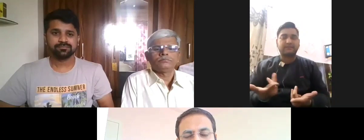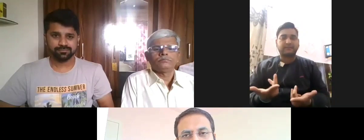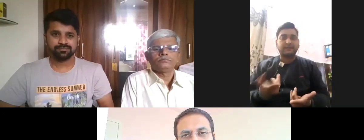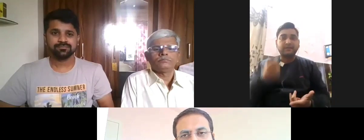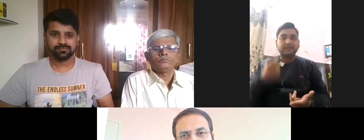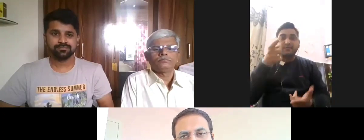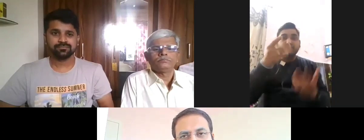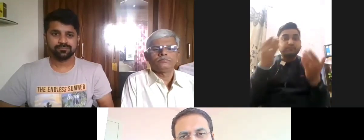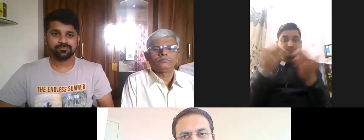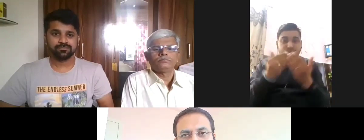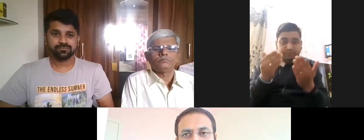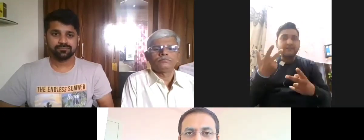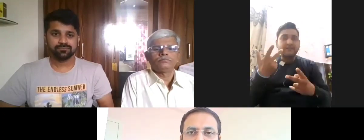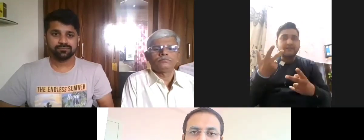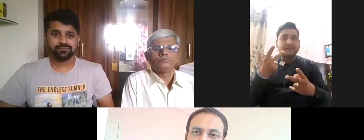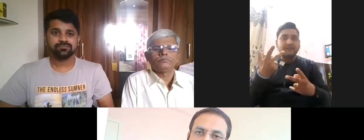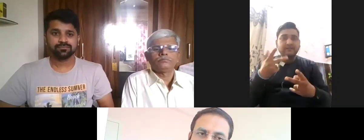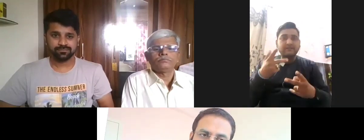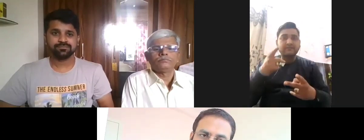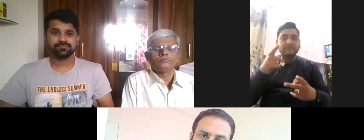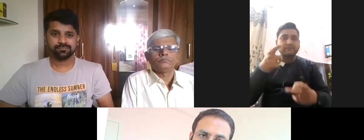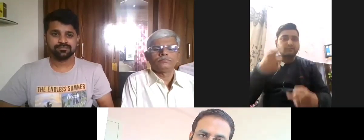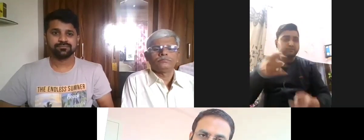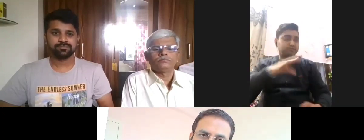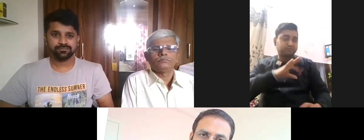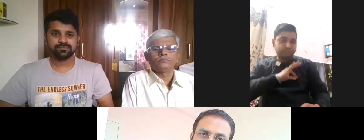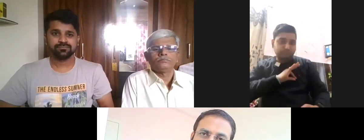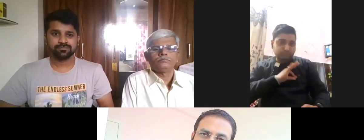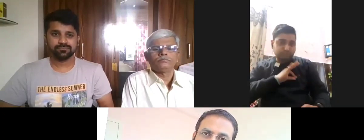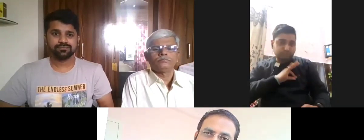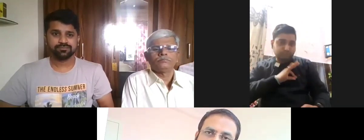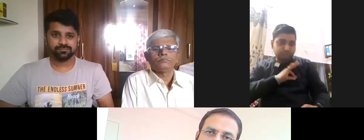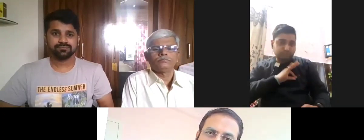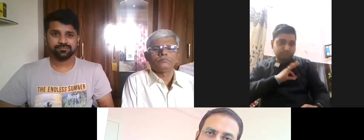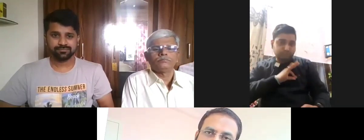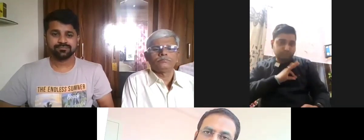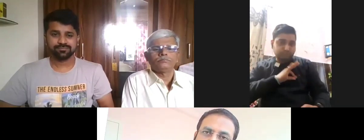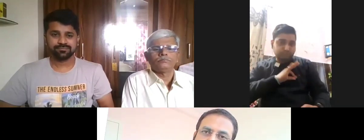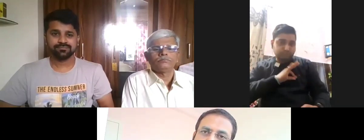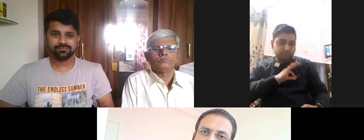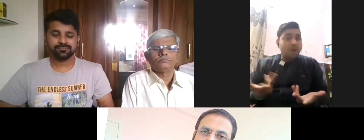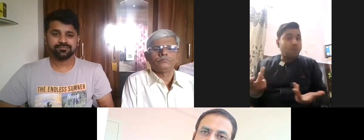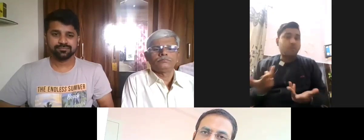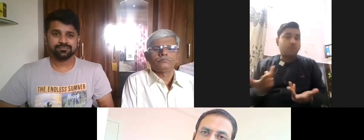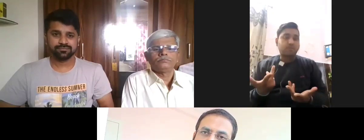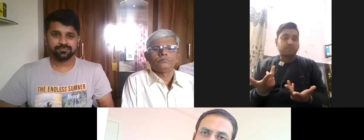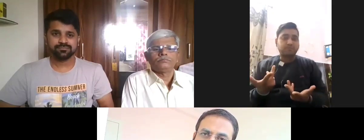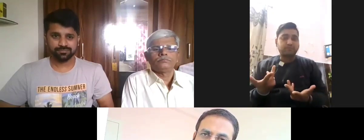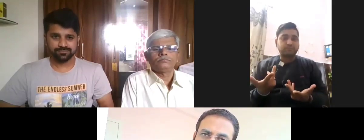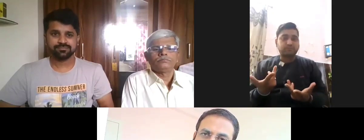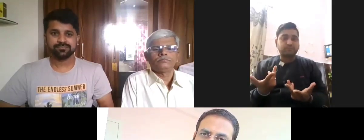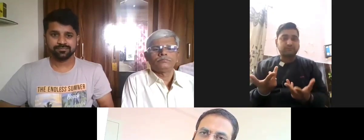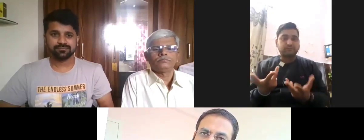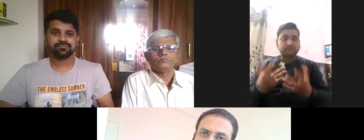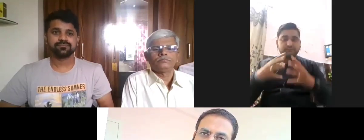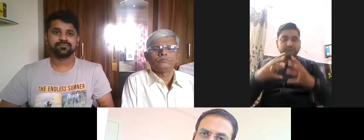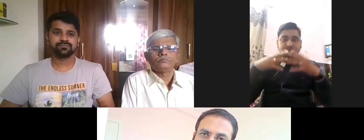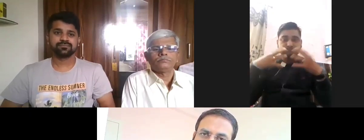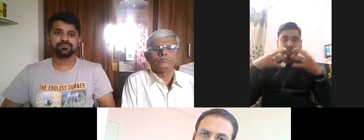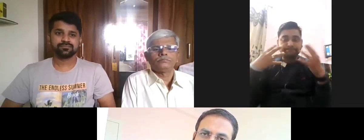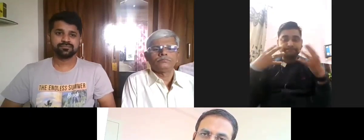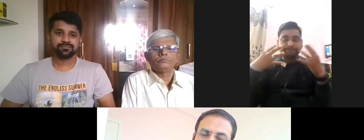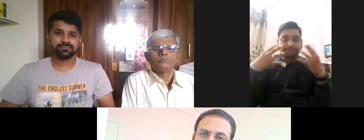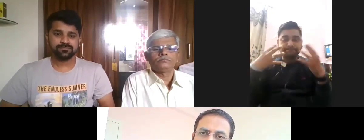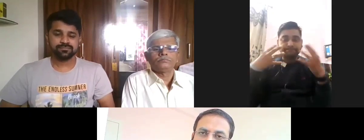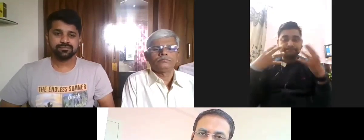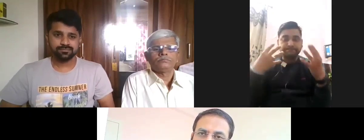रुझान, आपका इंटरेस्ट पेंटिंग में कैसे बना। इस सब को नैरेट करेंगे हमारे इंस्ट्रक्टर, साइन लैंग्वेज